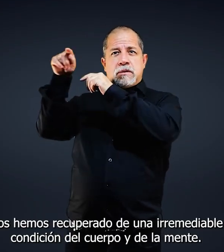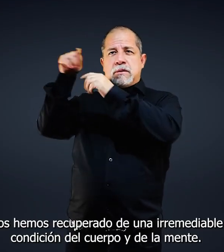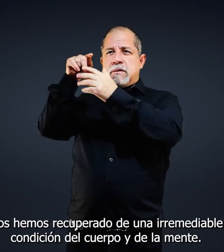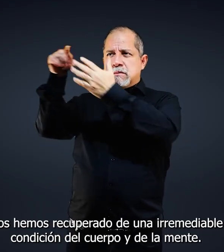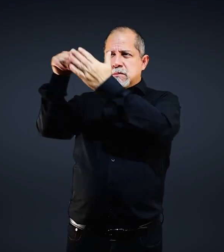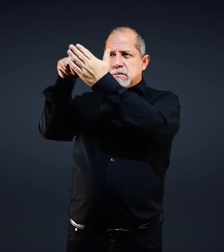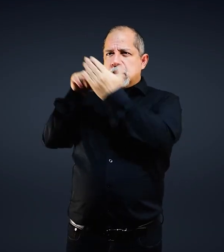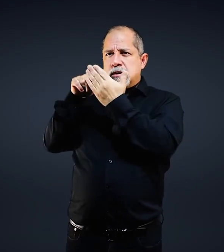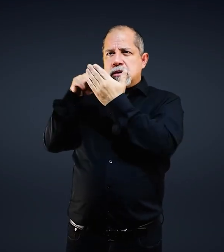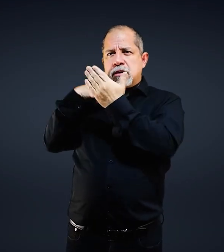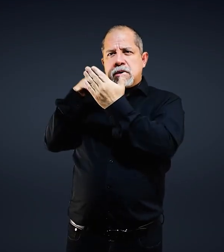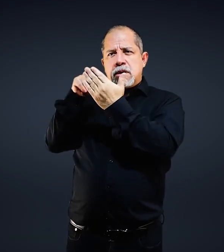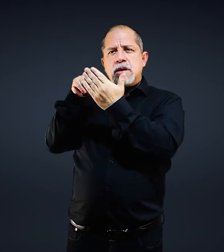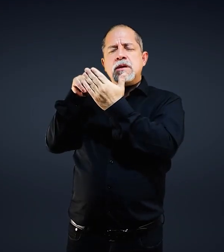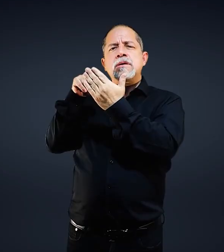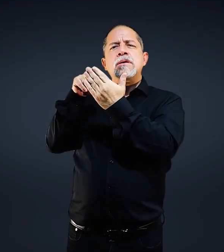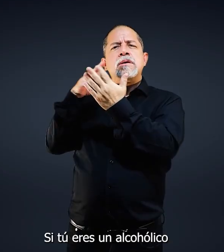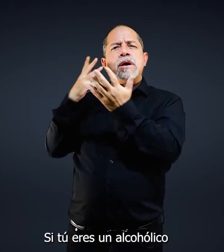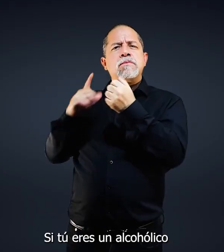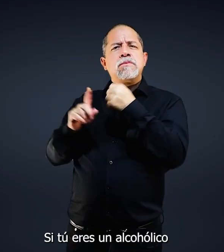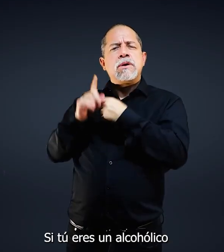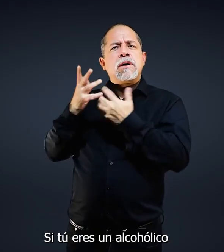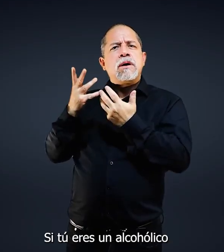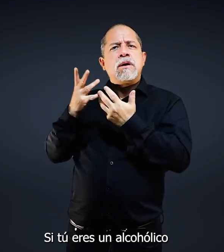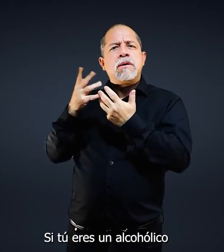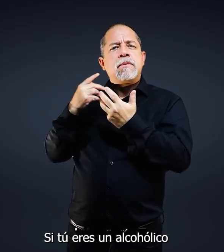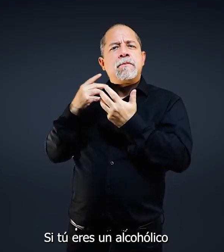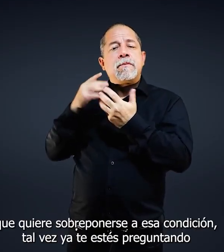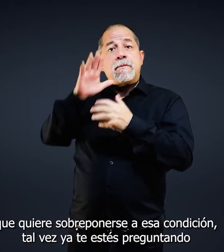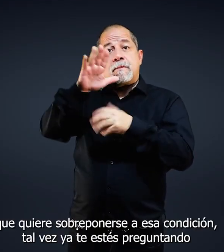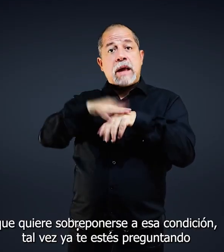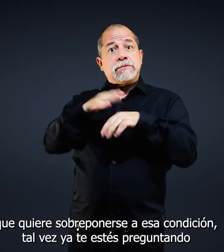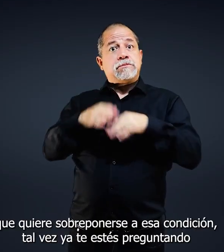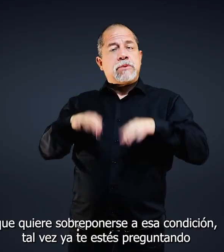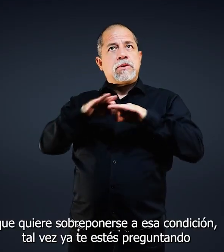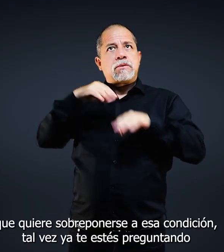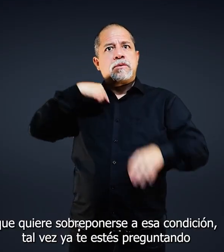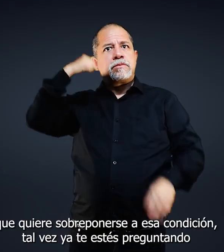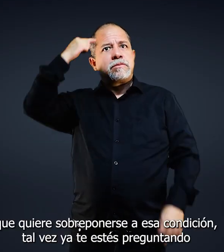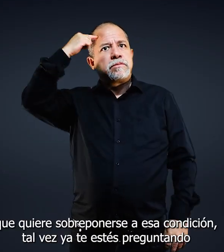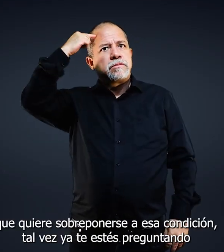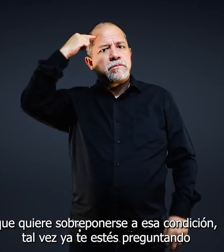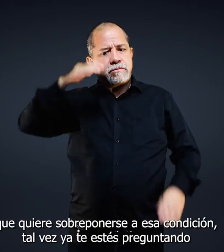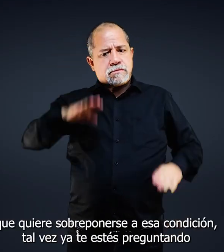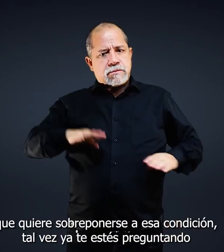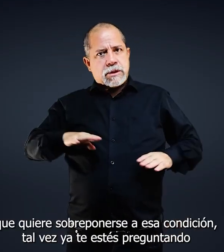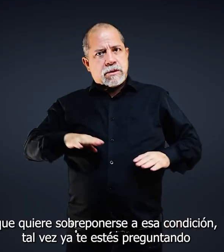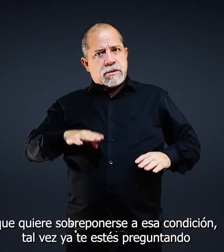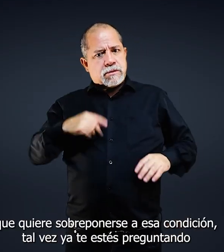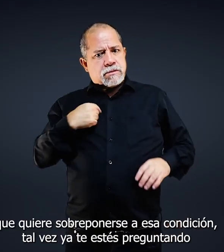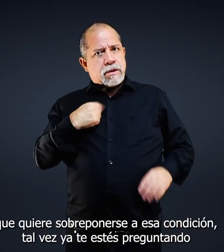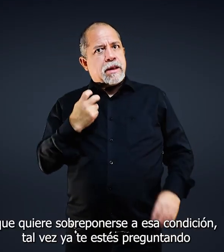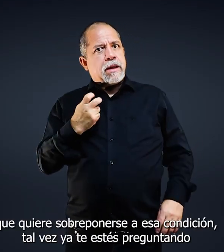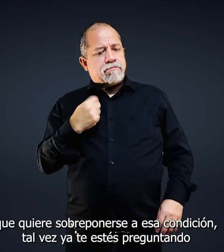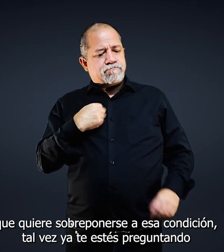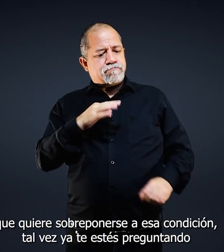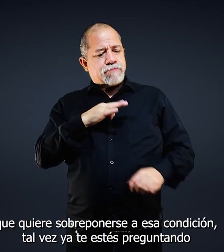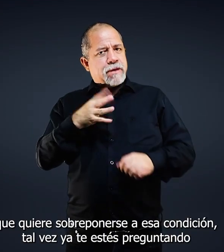mente. Si tú eres un alcohólico que quiere sobreponerse a esa condición, tal vez ya te estés